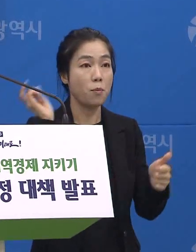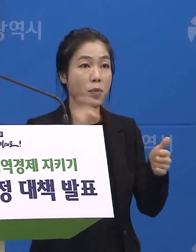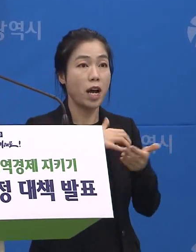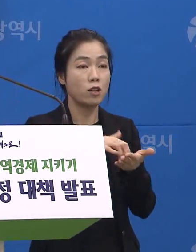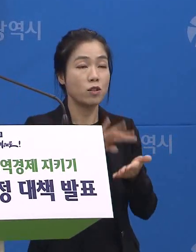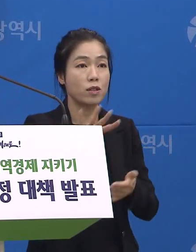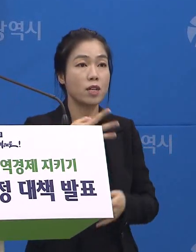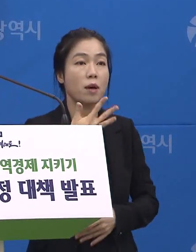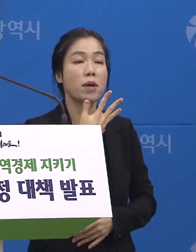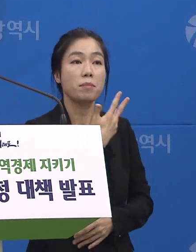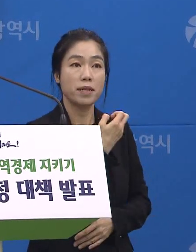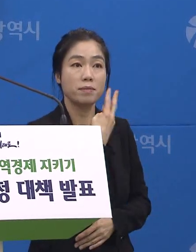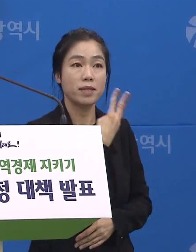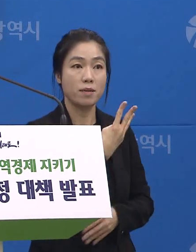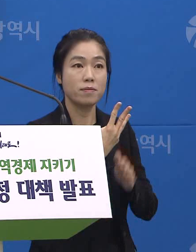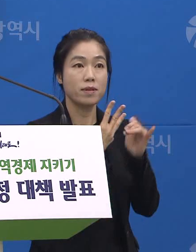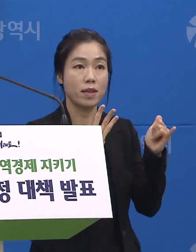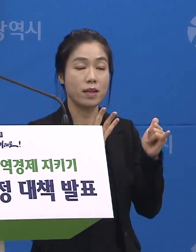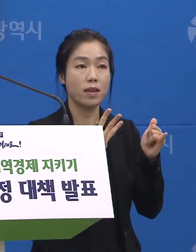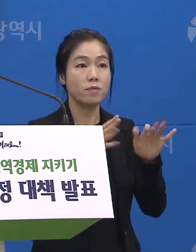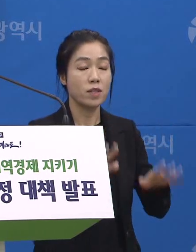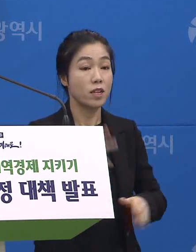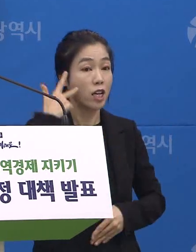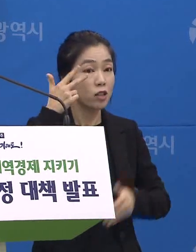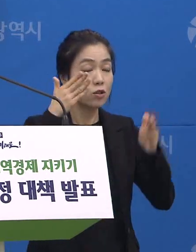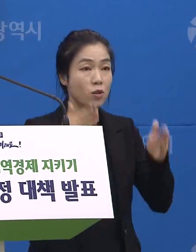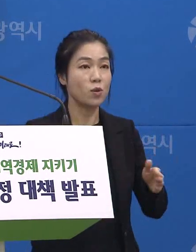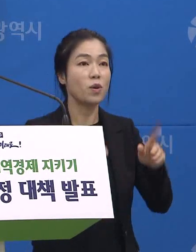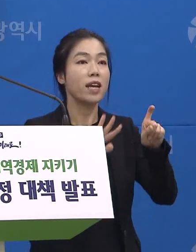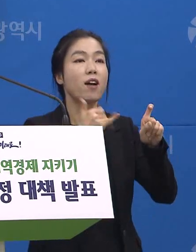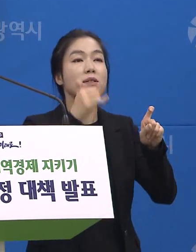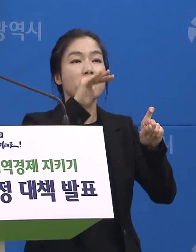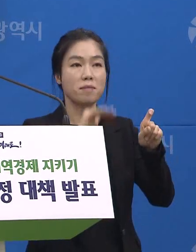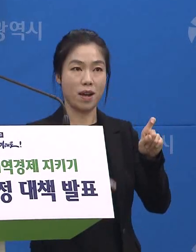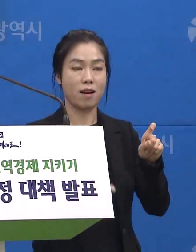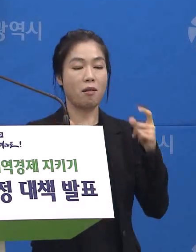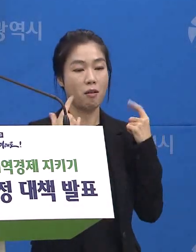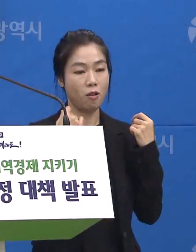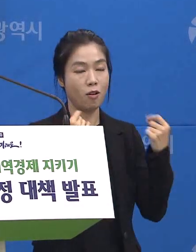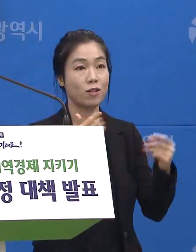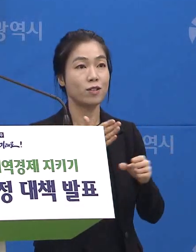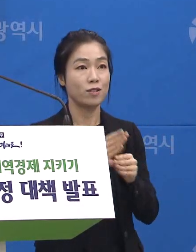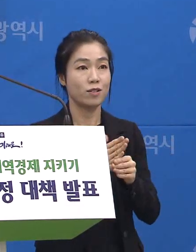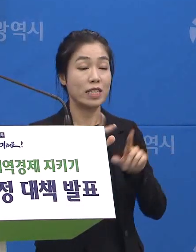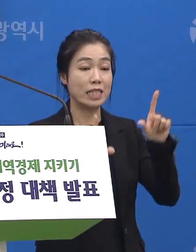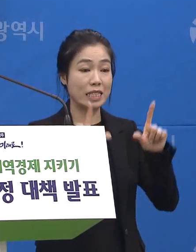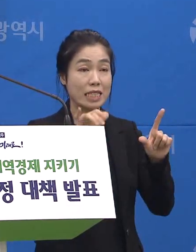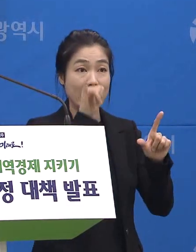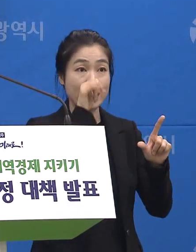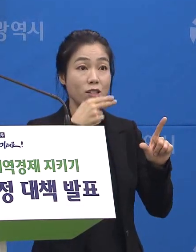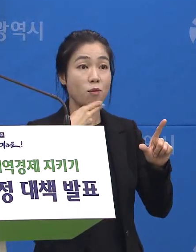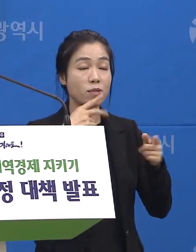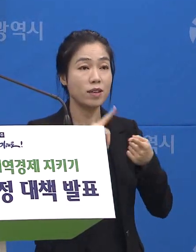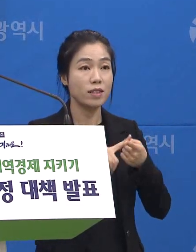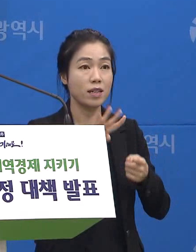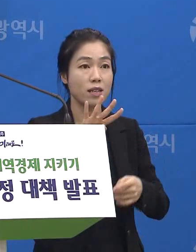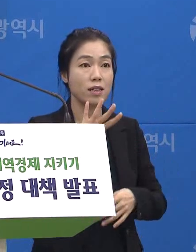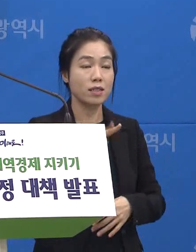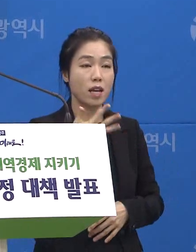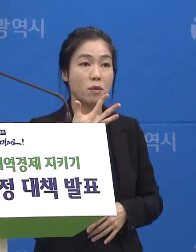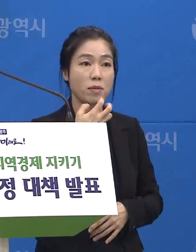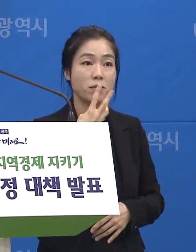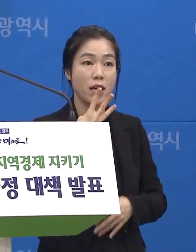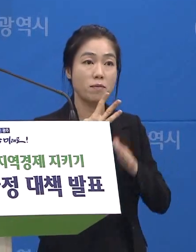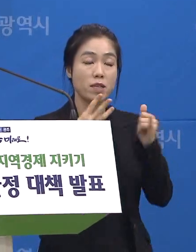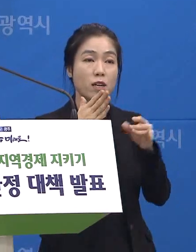확진자 483명입니다. 지금 일주일째 한 자릿수를 유지하고 있습니다. 증상 유무입니다. 483명